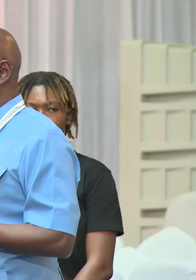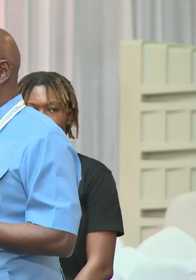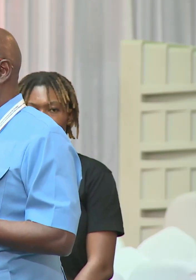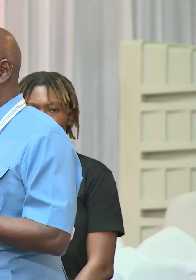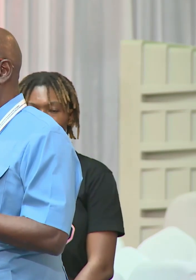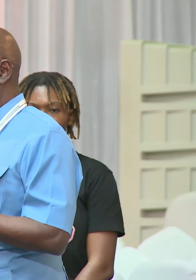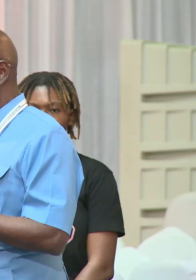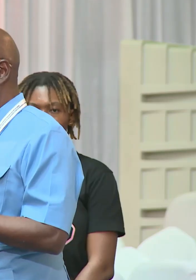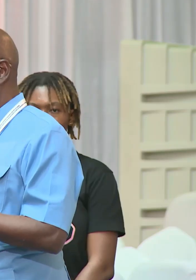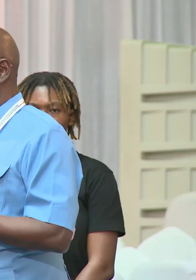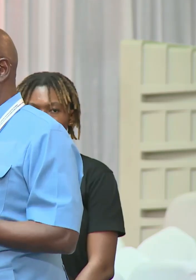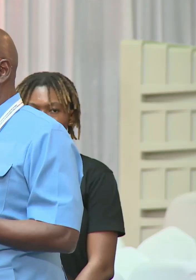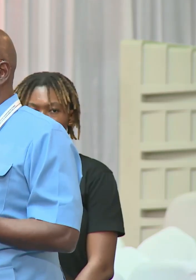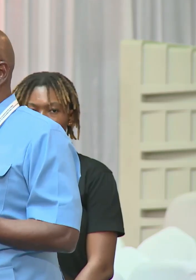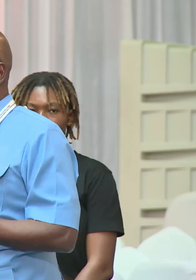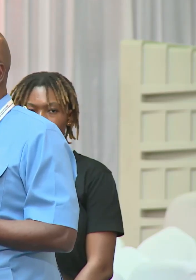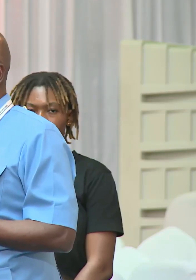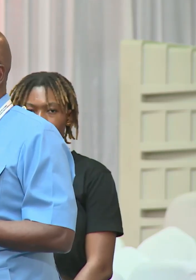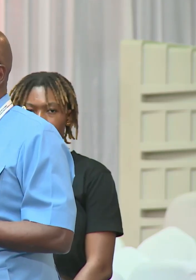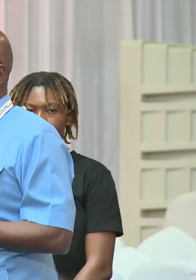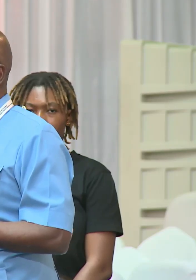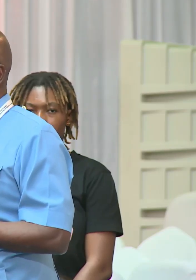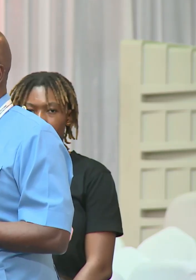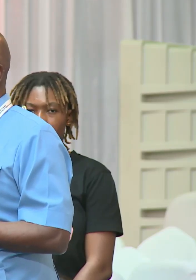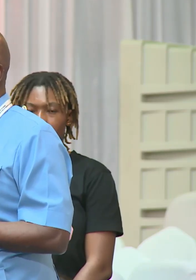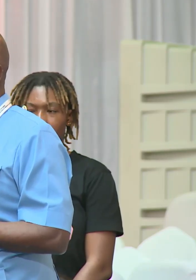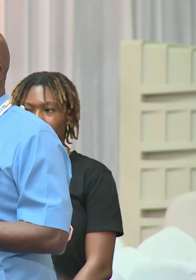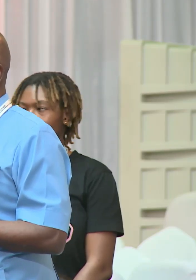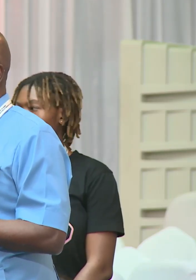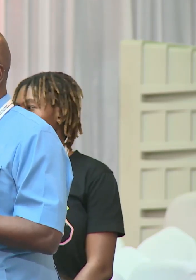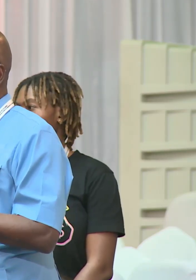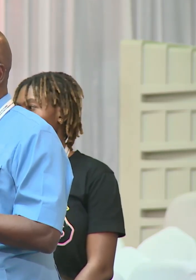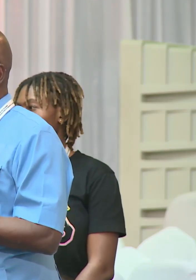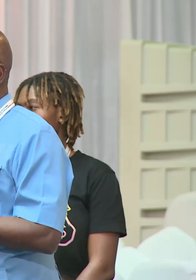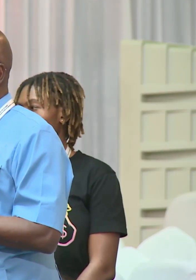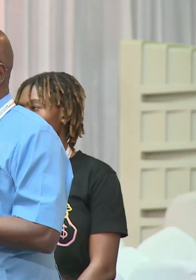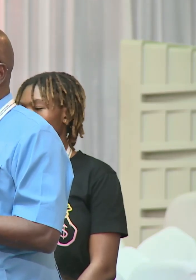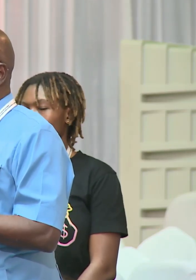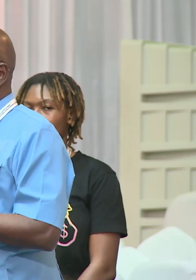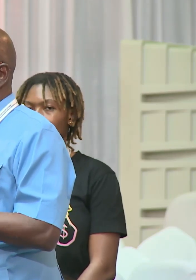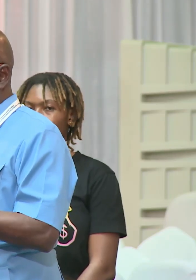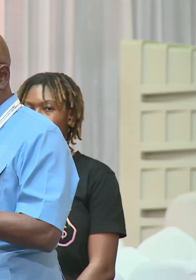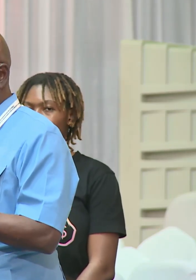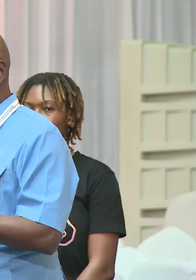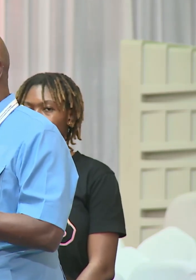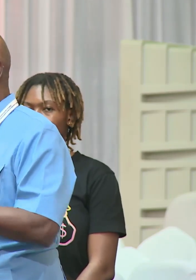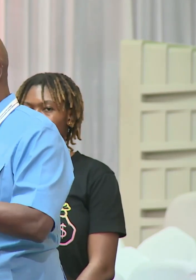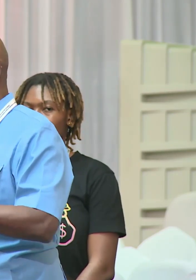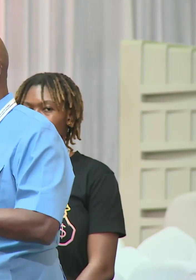pour faire le diagnostic de cette infection, notamment HPV, et comment nous